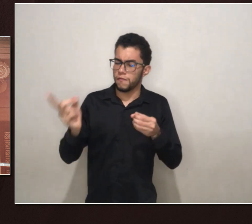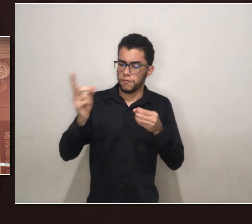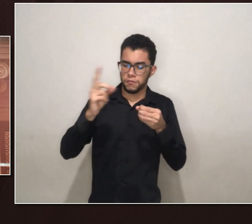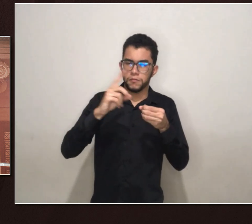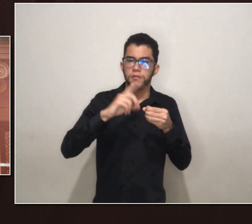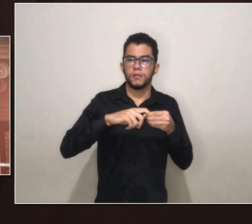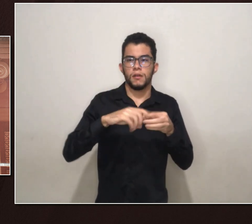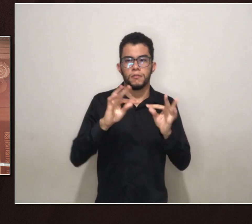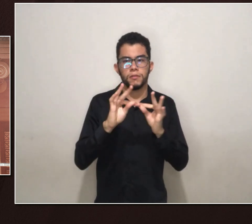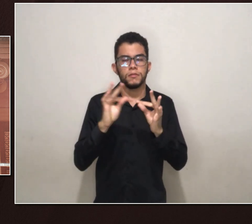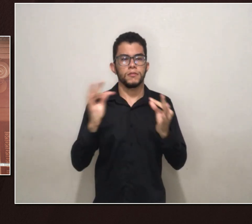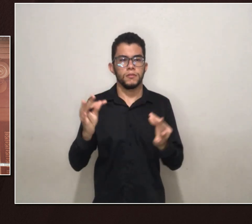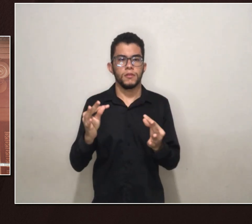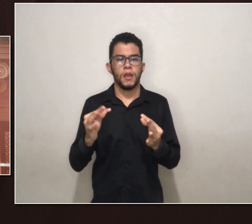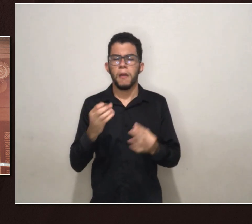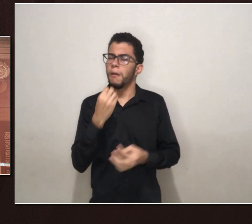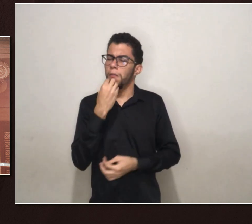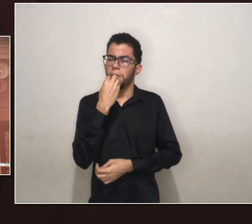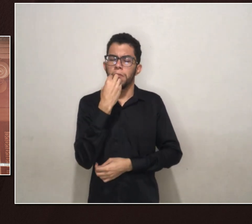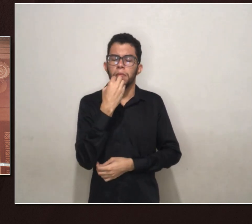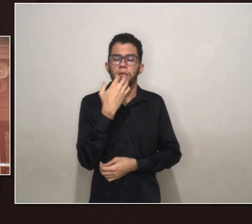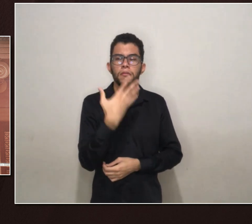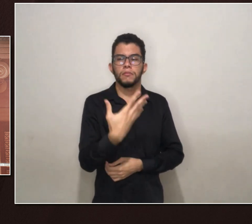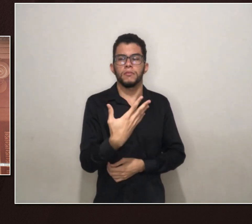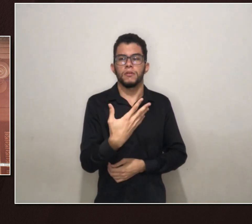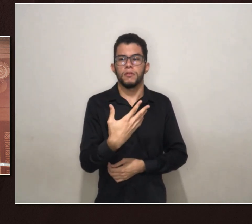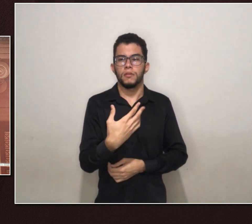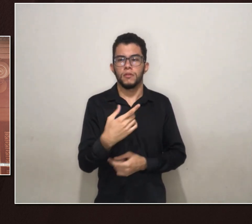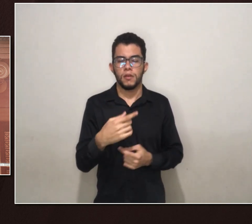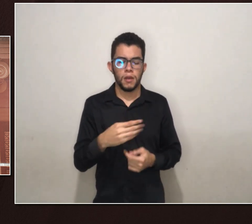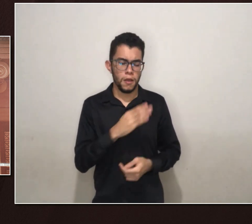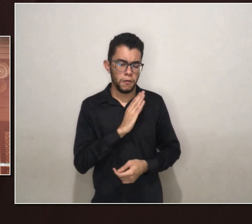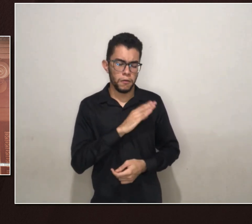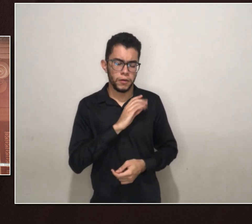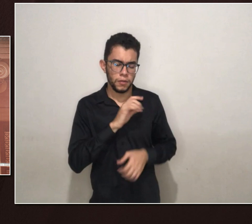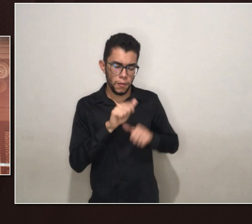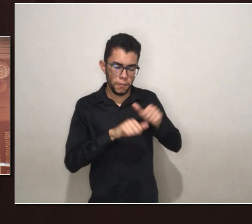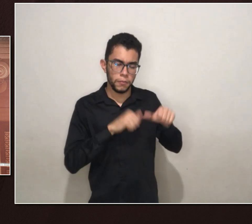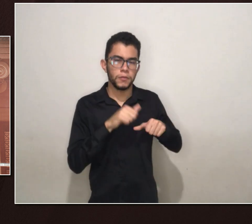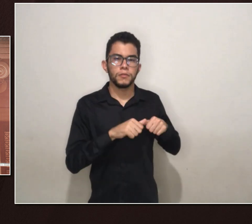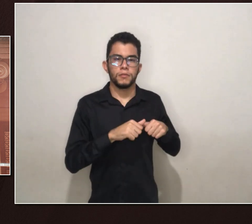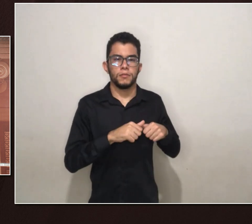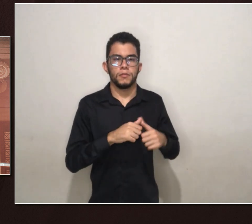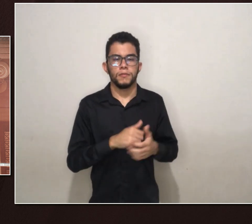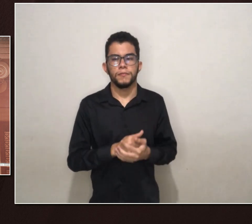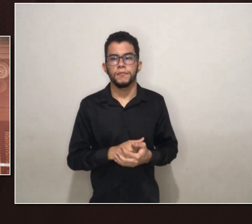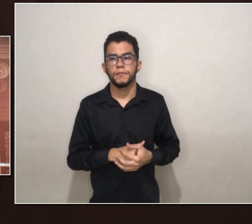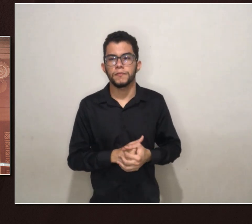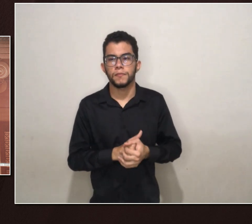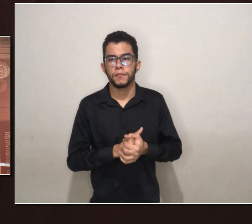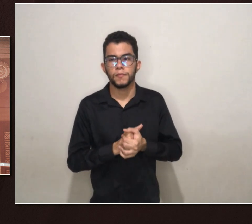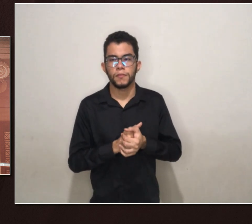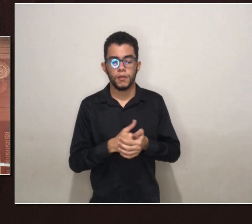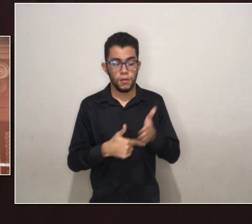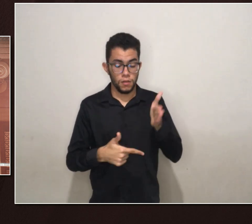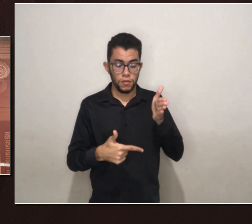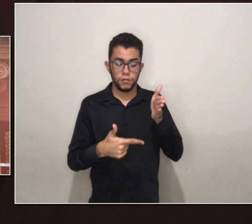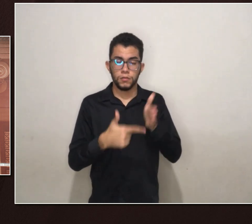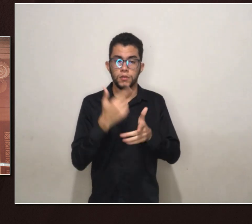tem coisa melhor da gente restaurar a nossa simplicidade. Isso está em 2 Coríntios, dá uma olhada, 2 Coríntios